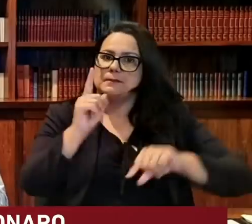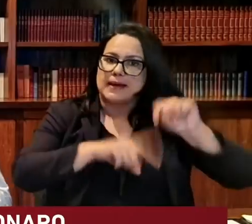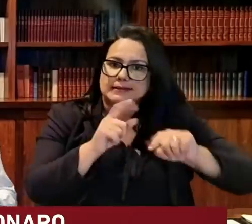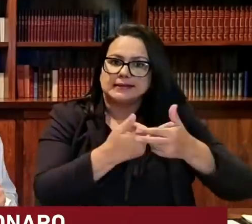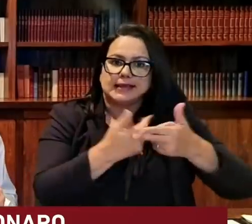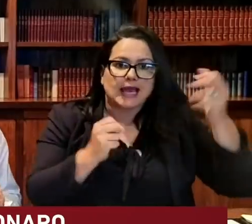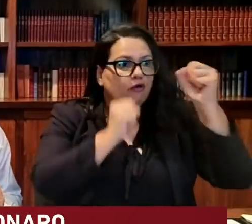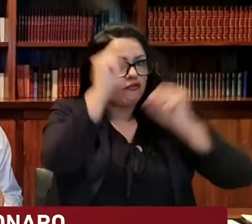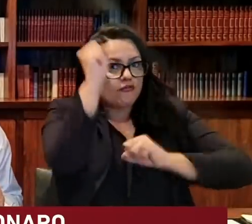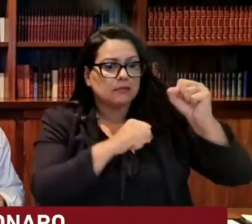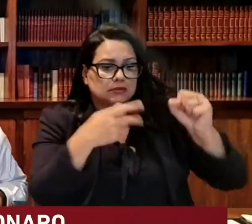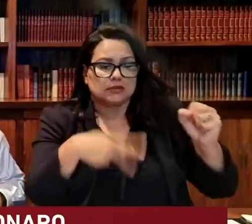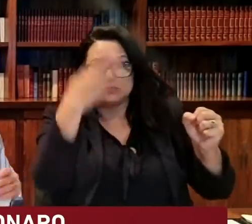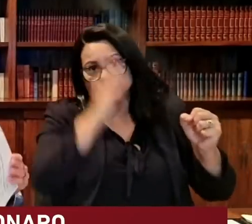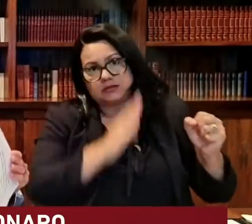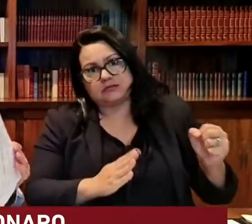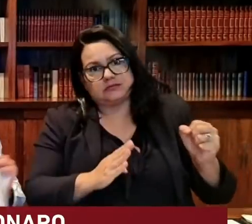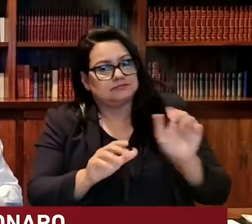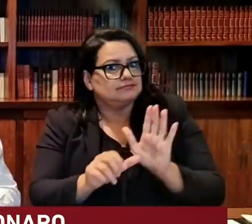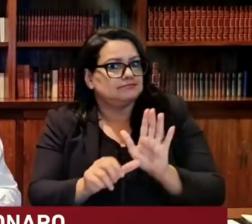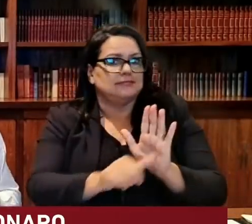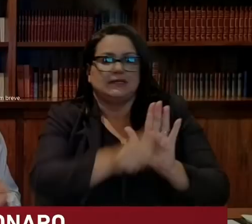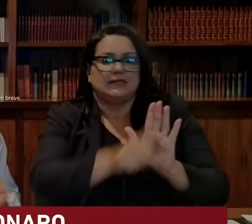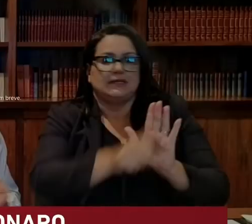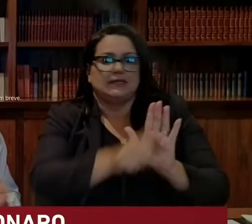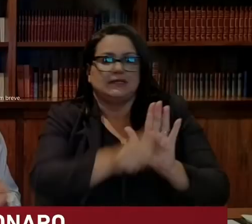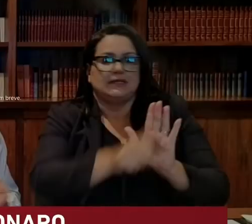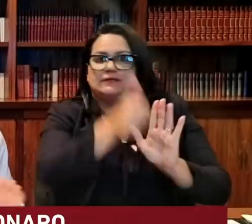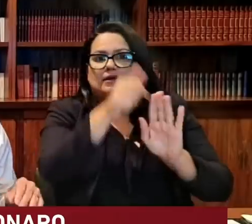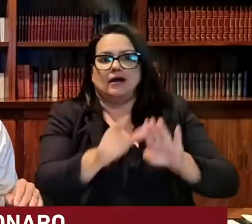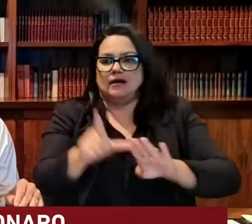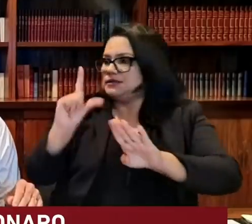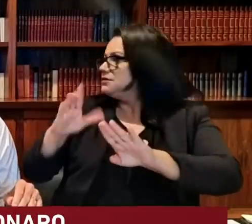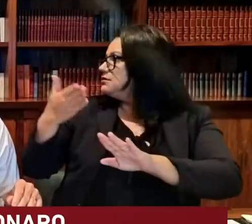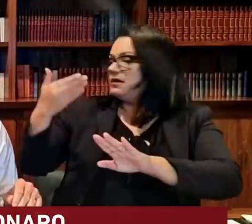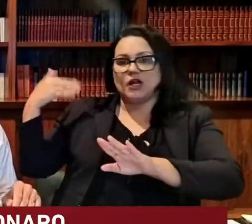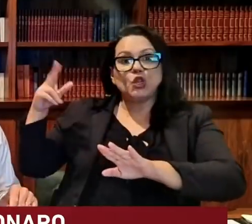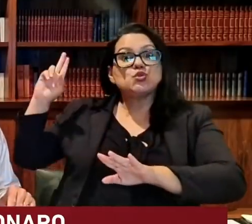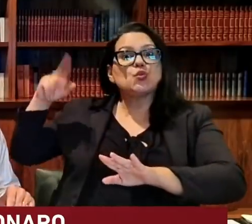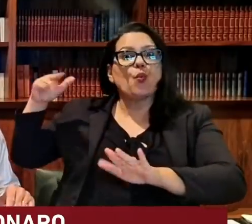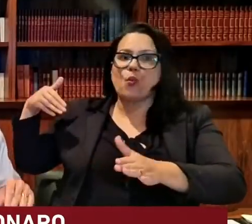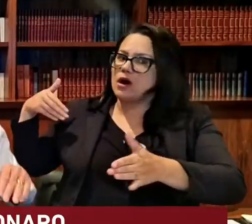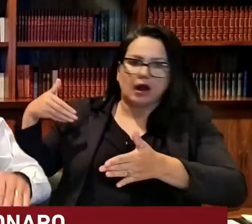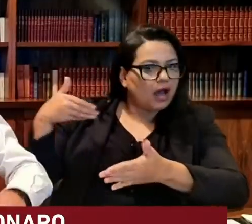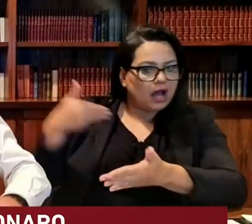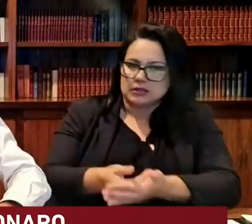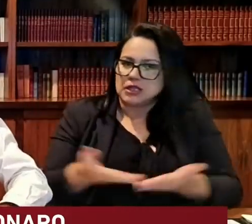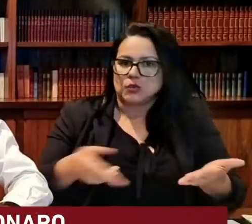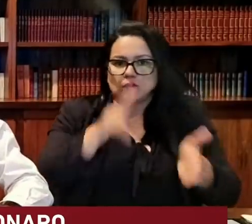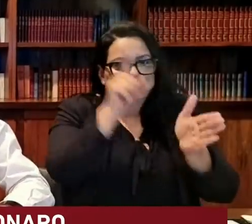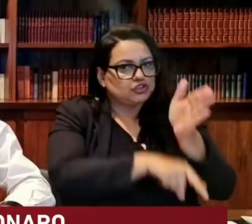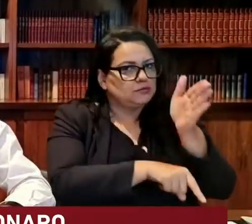industrializados no Brasil. Então, isso é um fato inédito. Nenhum governo anterior fez isso. E a intenção é que a